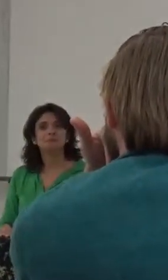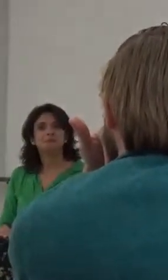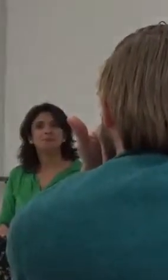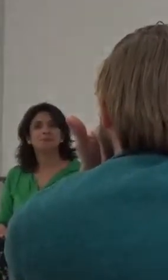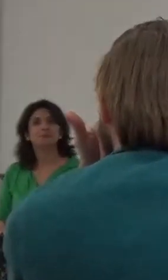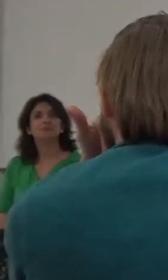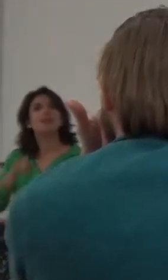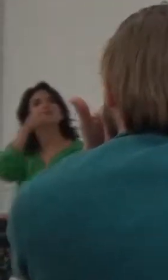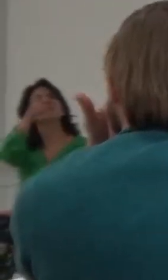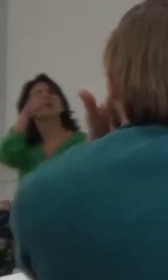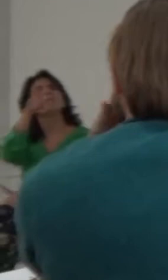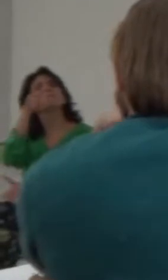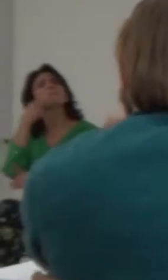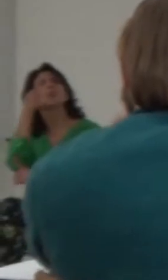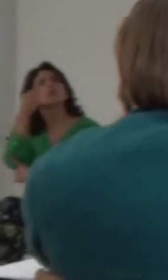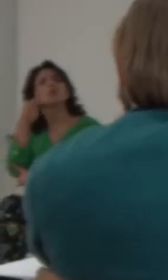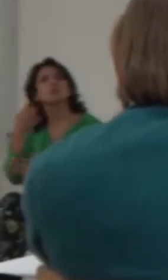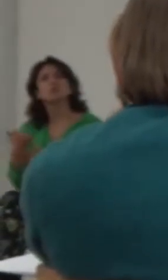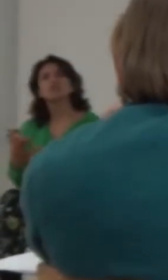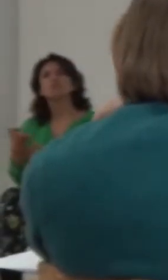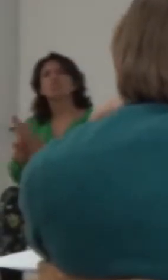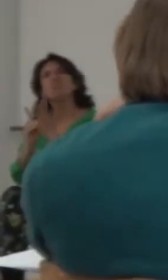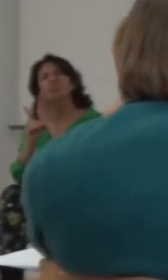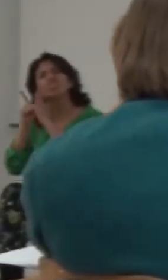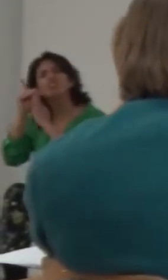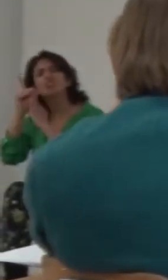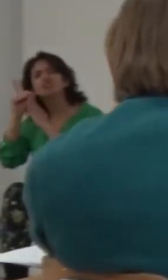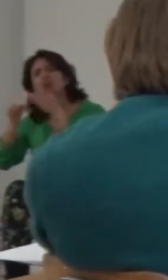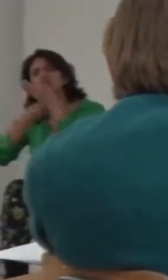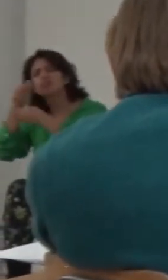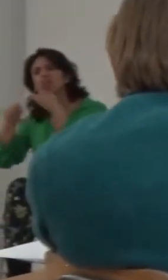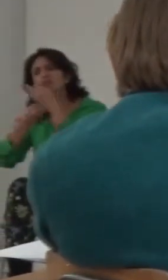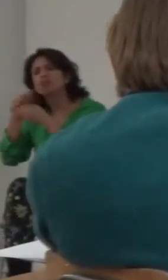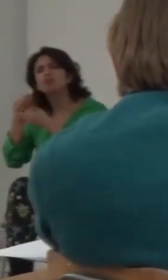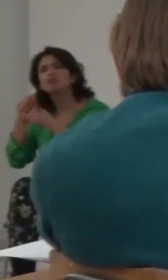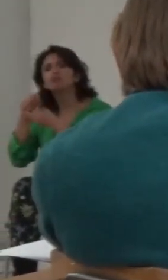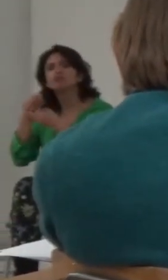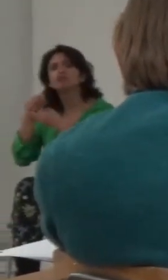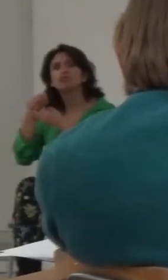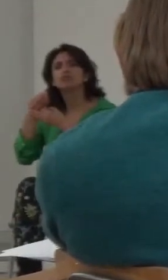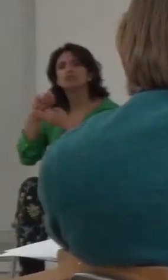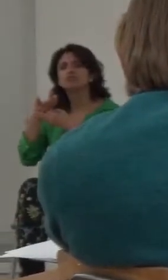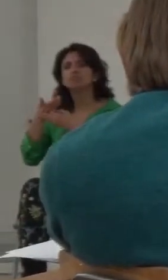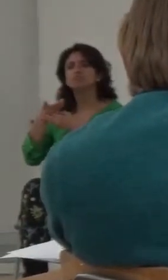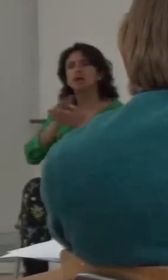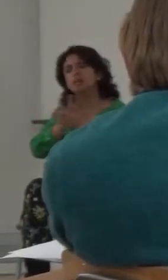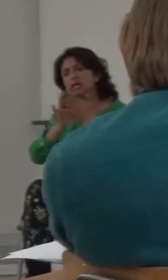Porque en el desarrollo del discurso narrativo se ha observado en niños pequeños